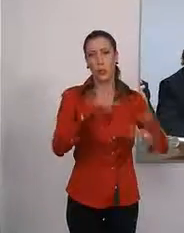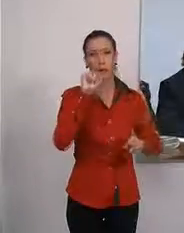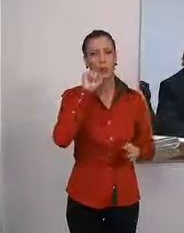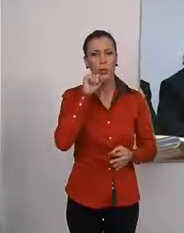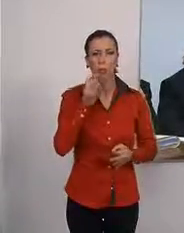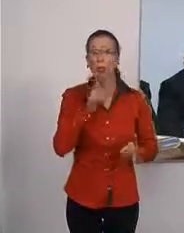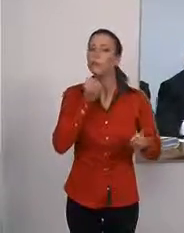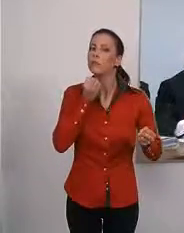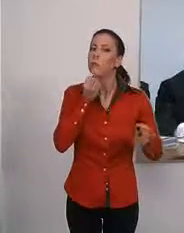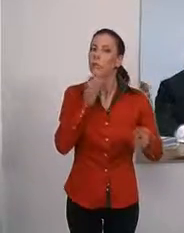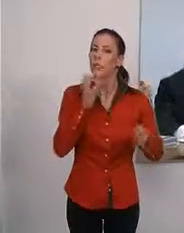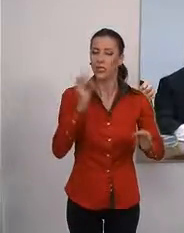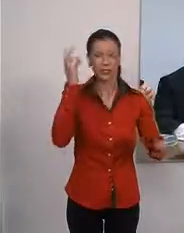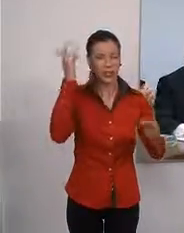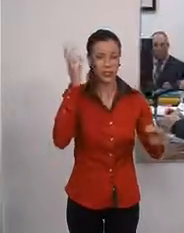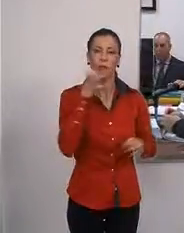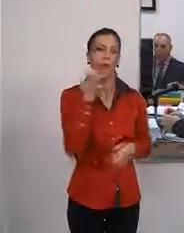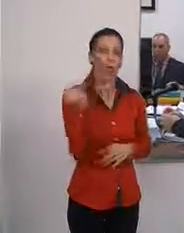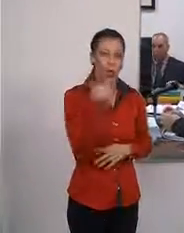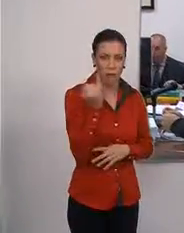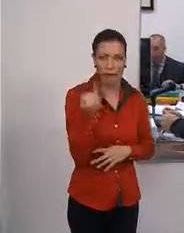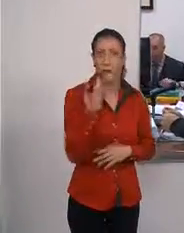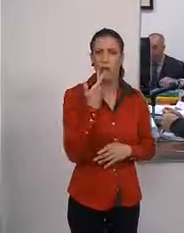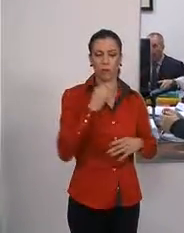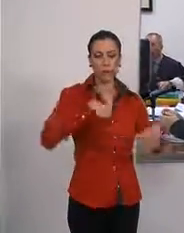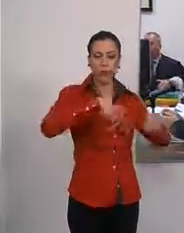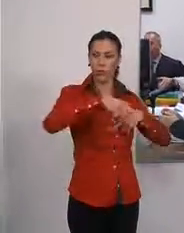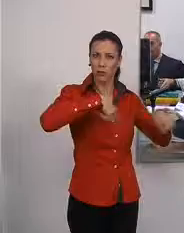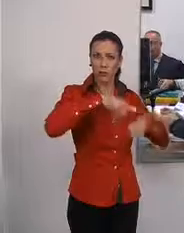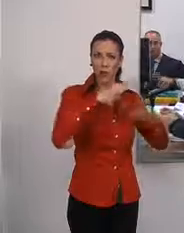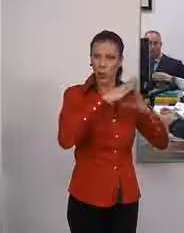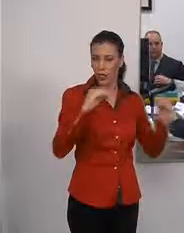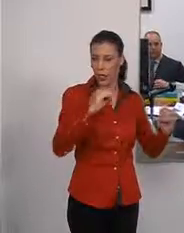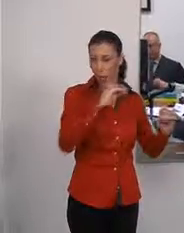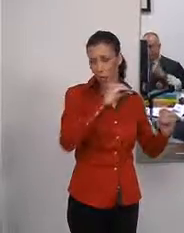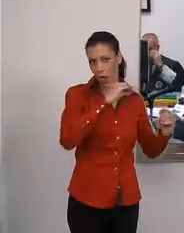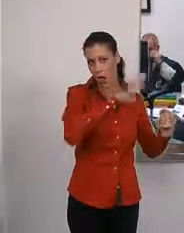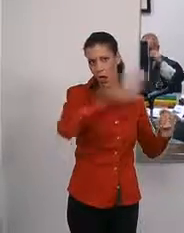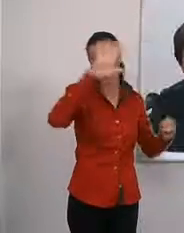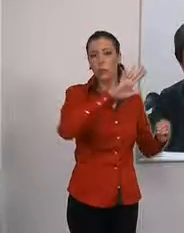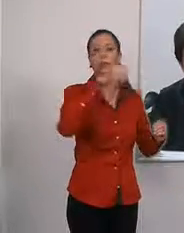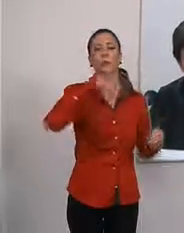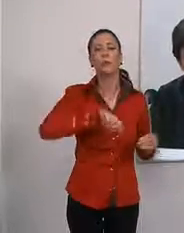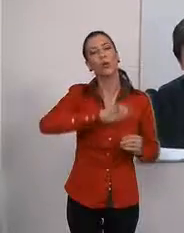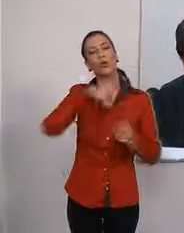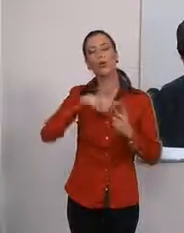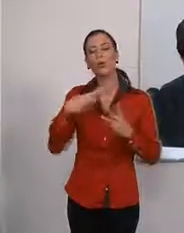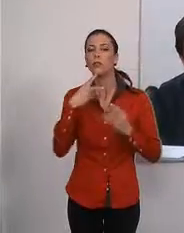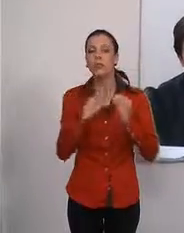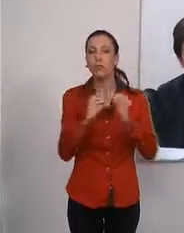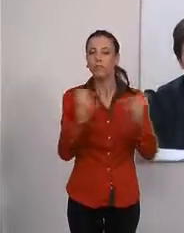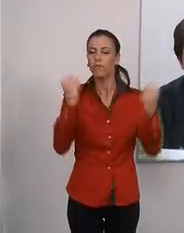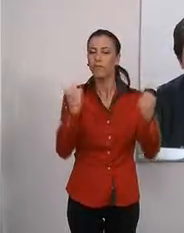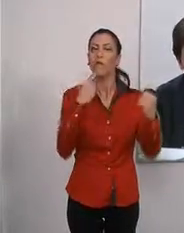han declarado el que fuera jefe de demarcación de carreteras de Andalucía Oriental y dos encofradores que trabajaban